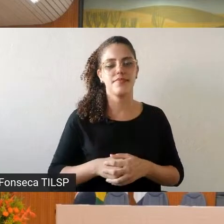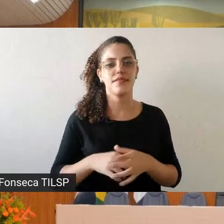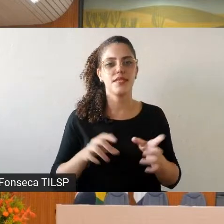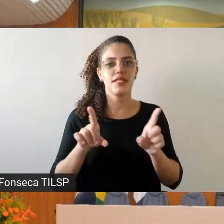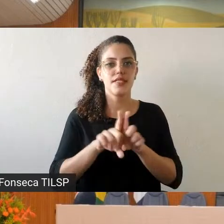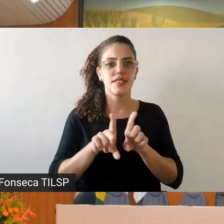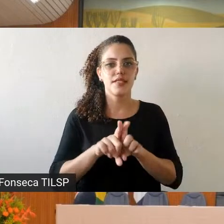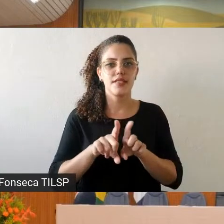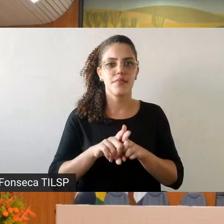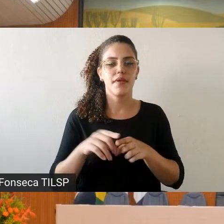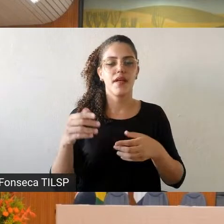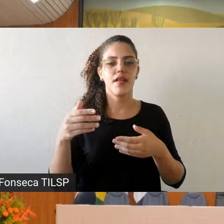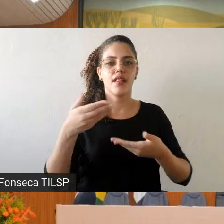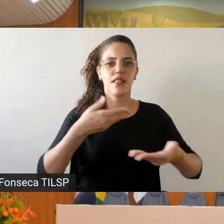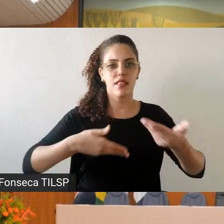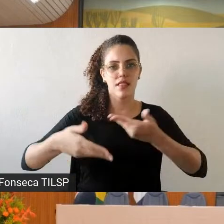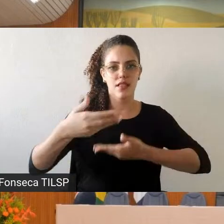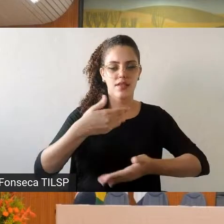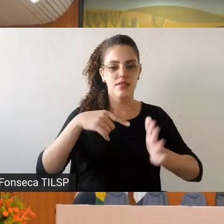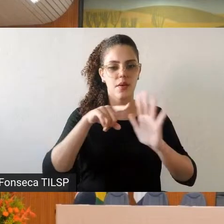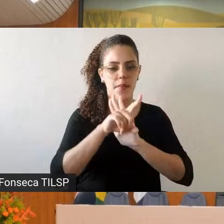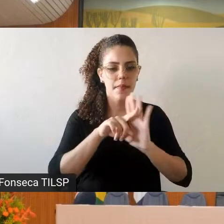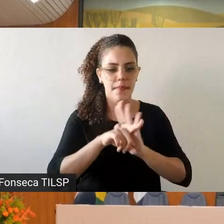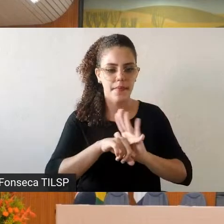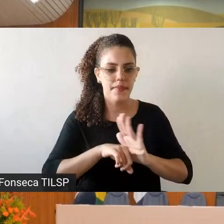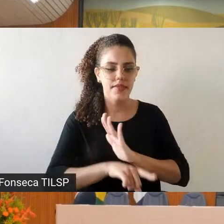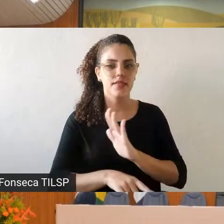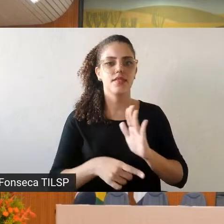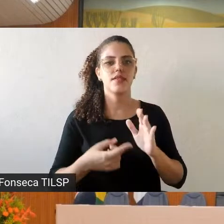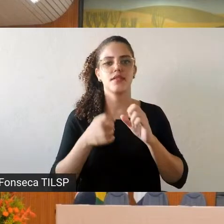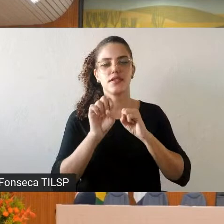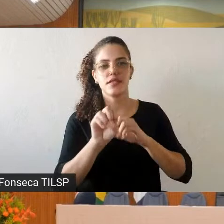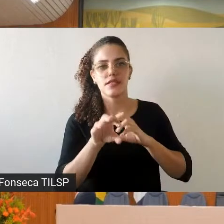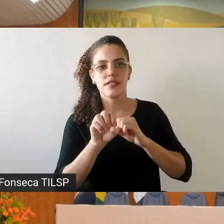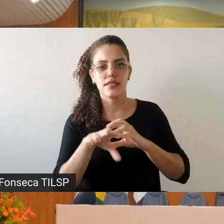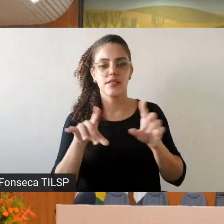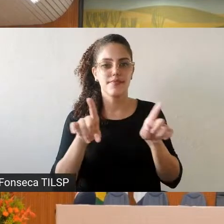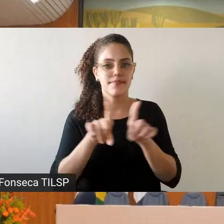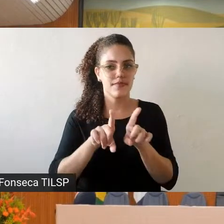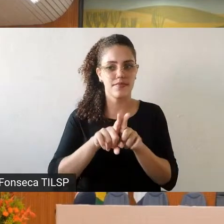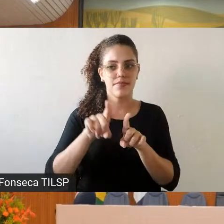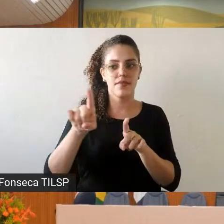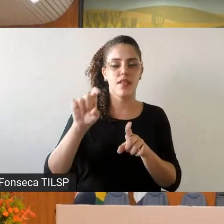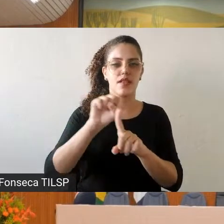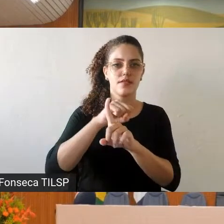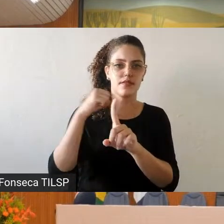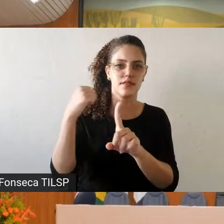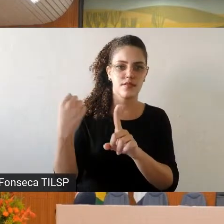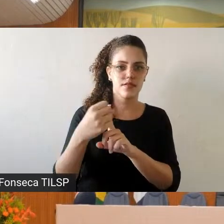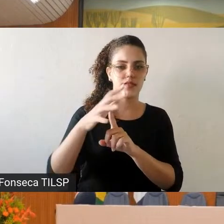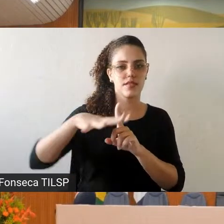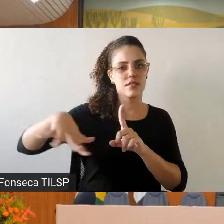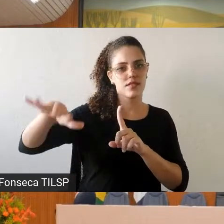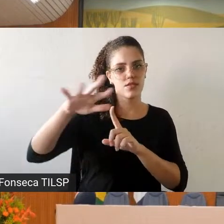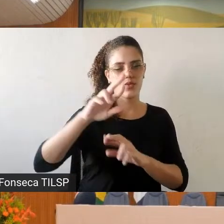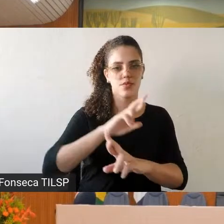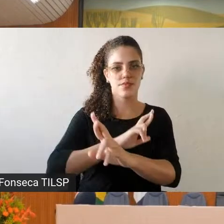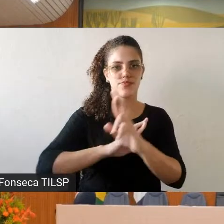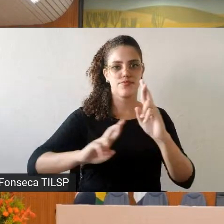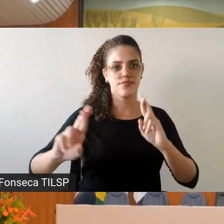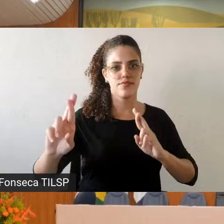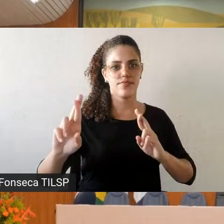pesquisa, com o ensino e com a relação com a própria sociedade. Então, nós aprendemos de maneira interativa,